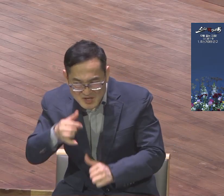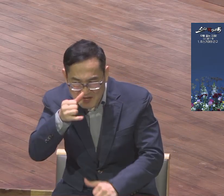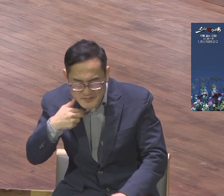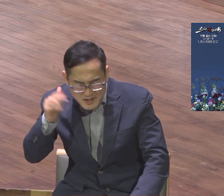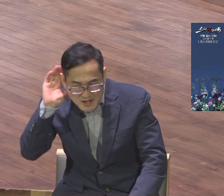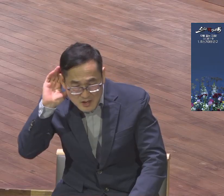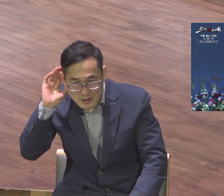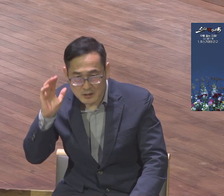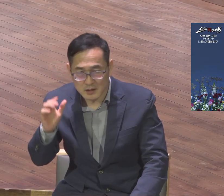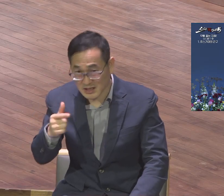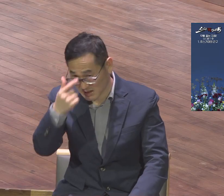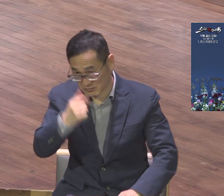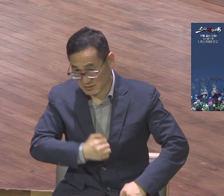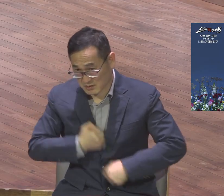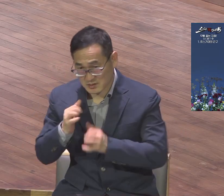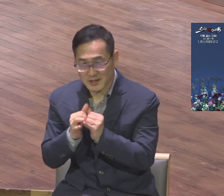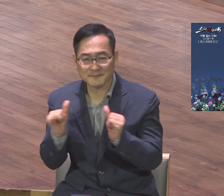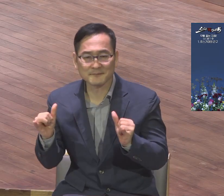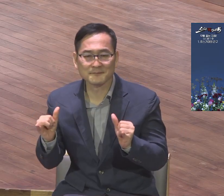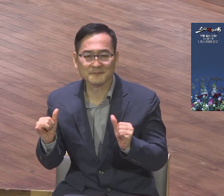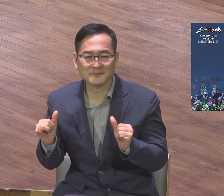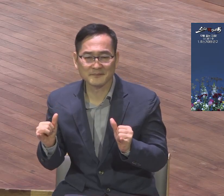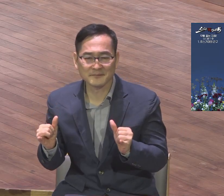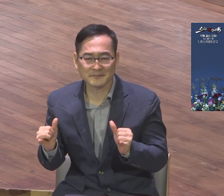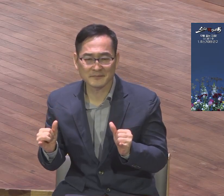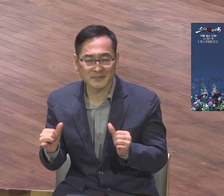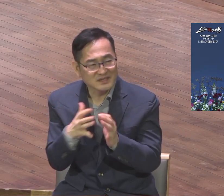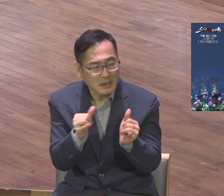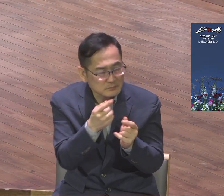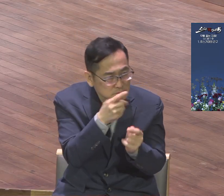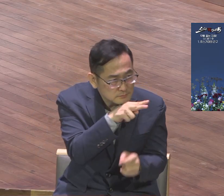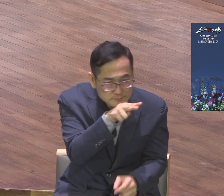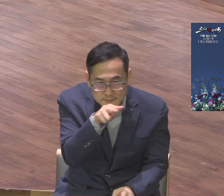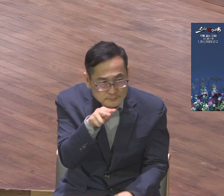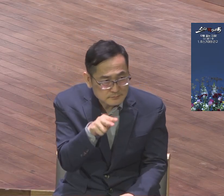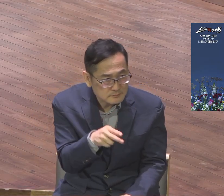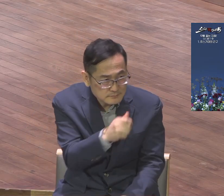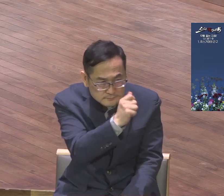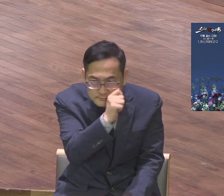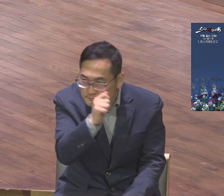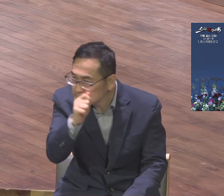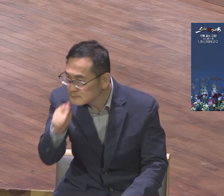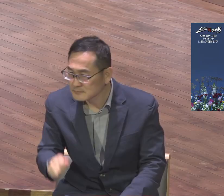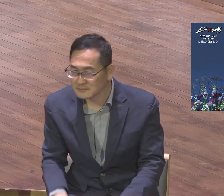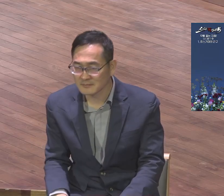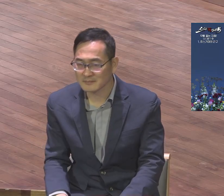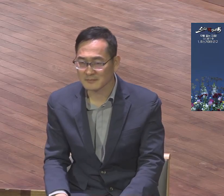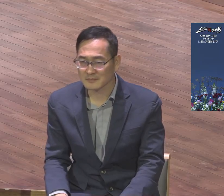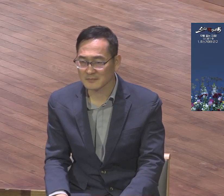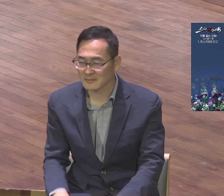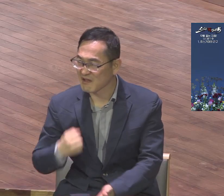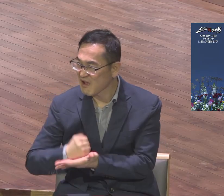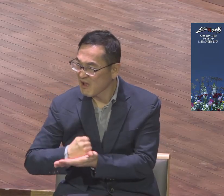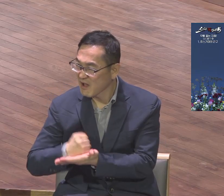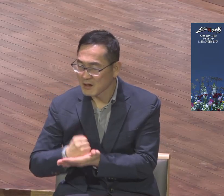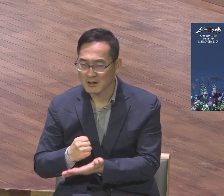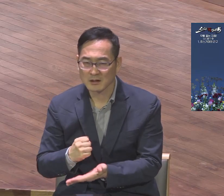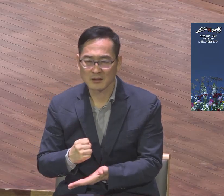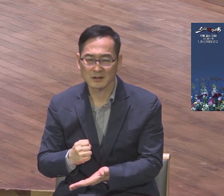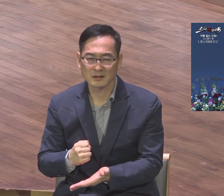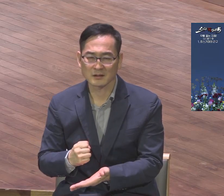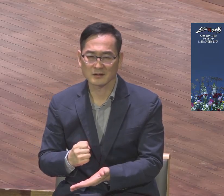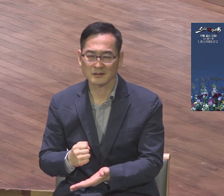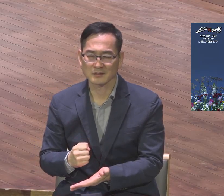하는 모습이에요. 거기 기도하는 사람은요 이 사람 저 사람 말 안 듣습니다. 그 다 소용없는 거 체험했기